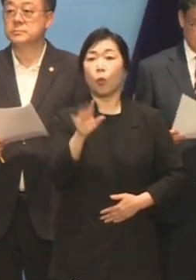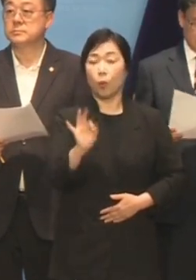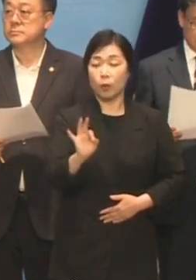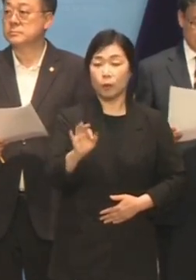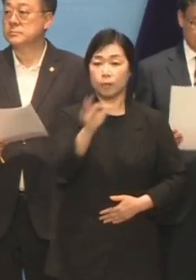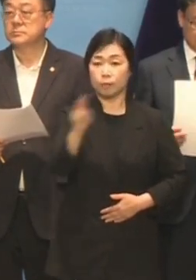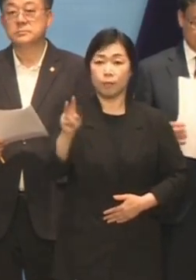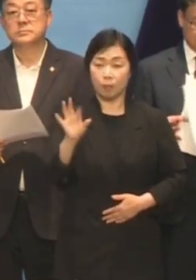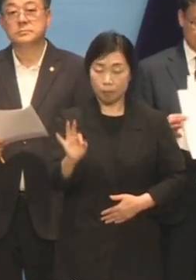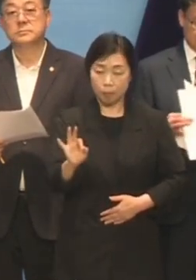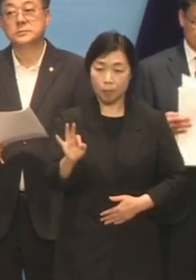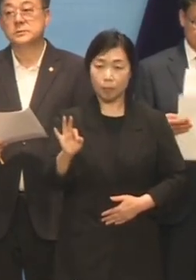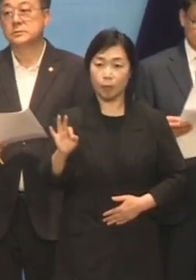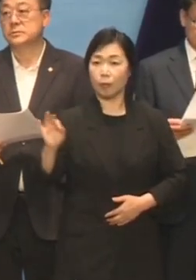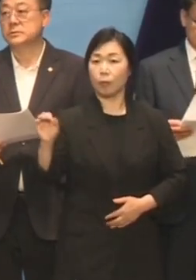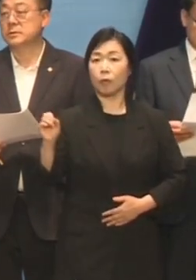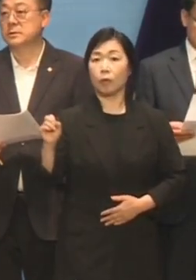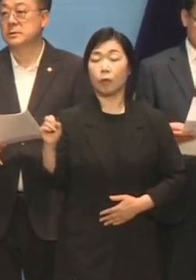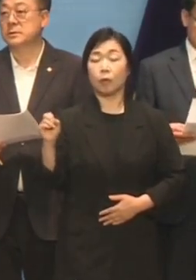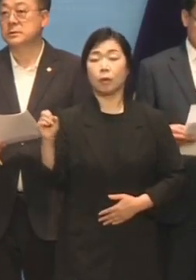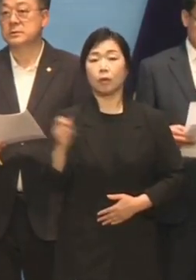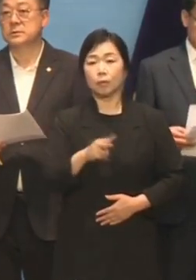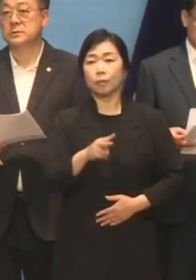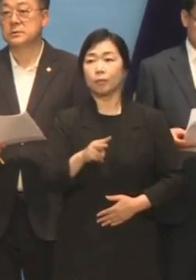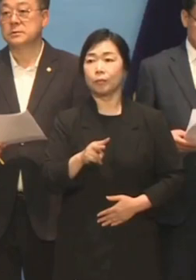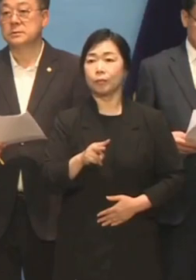홍기현 의원님, 양경숙 의원님,